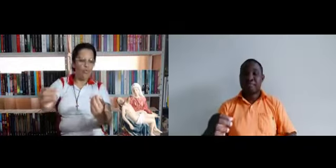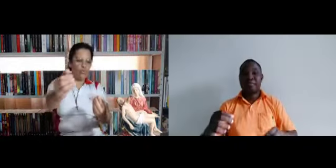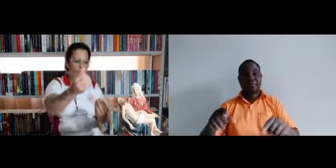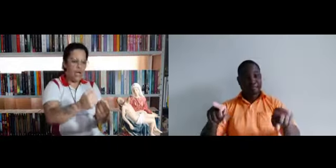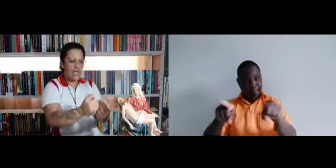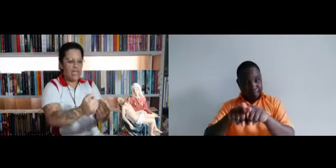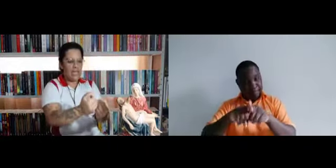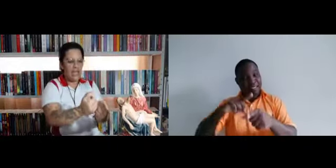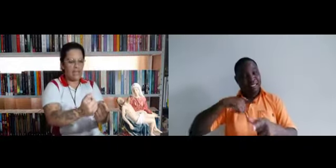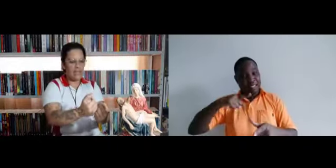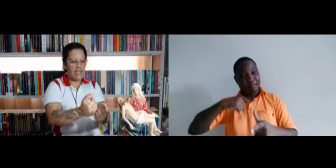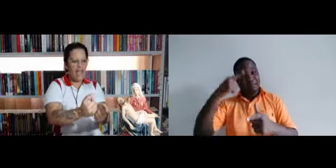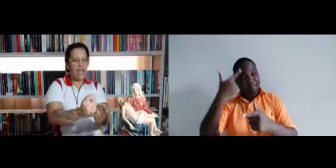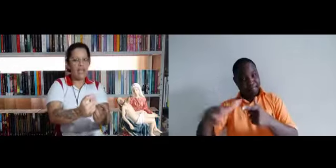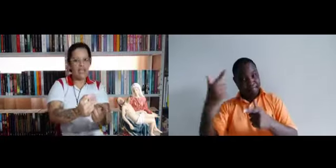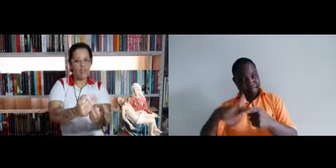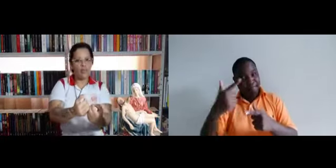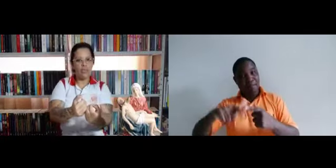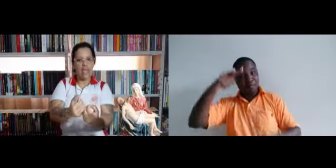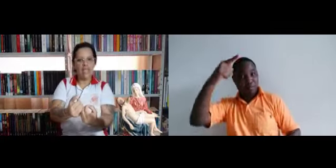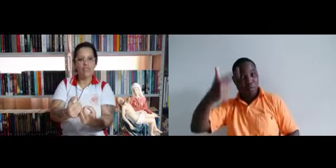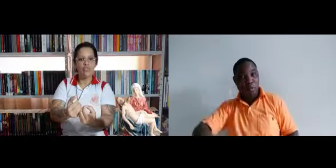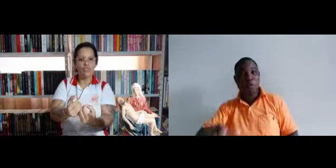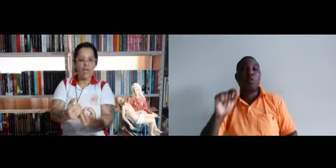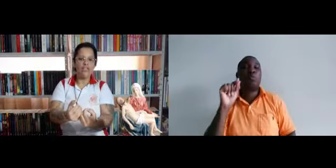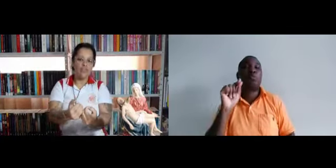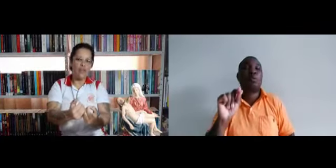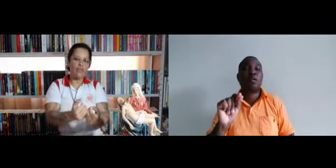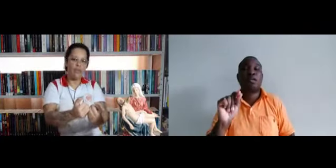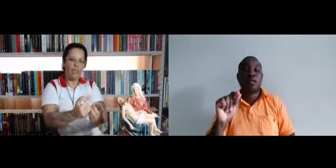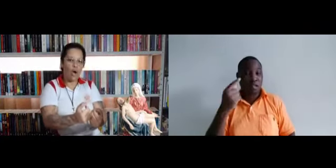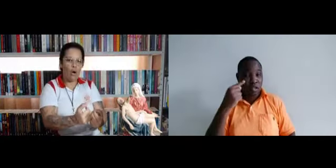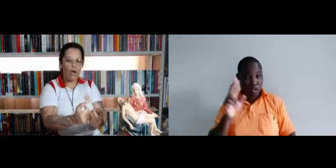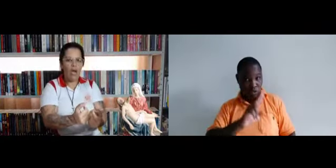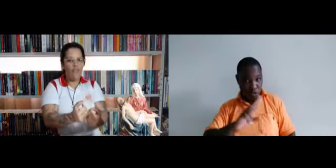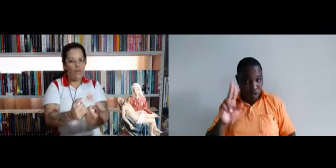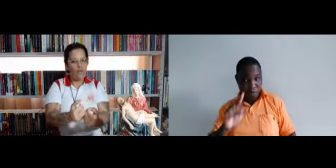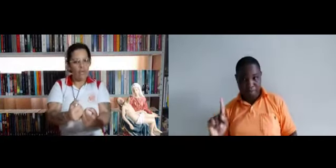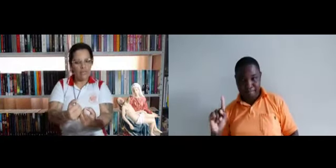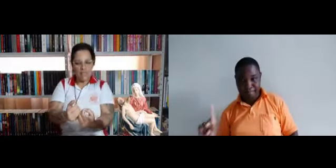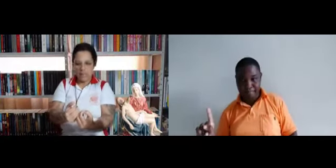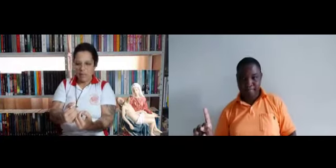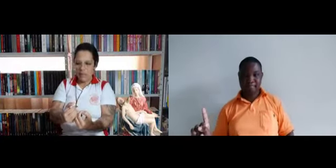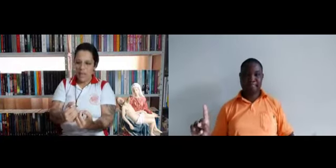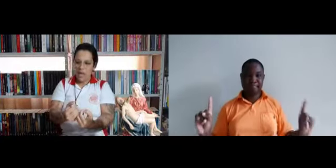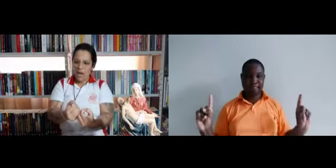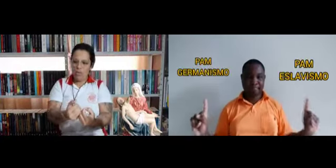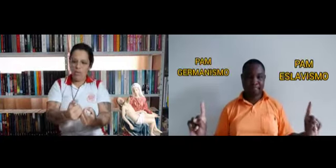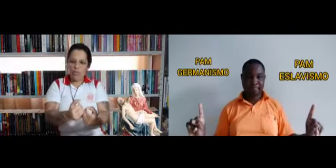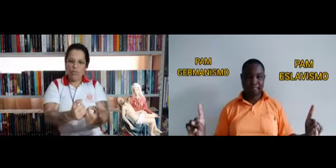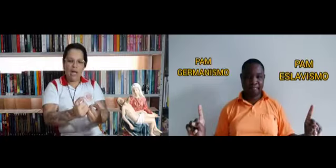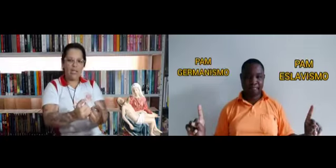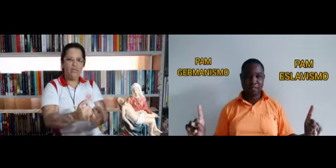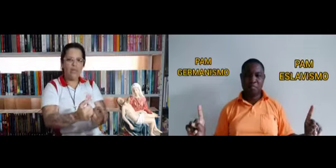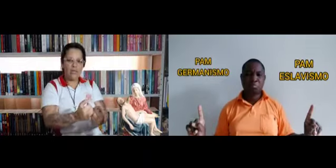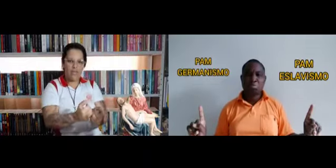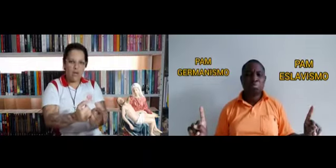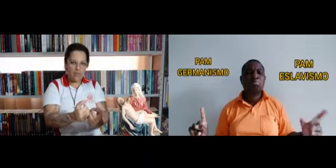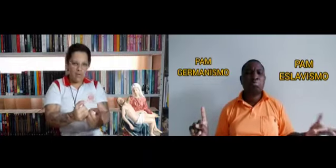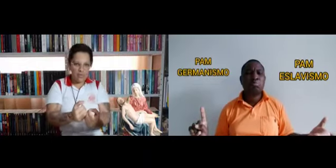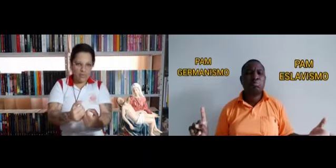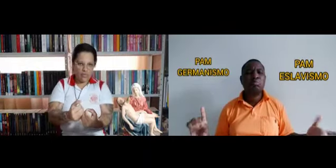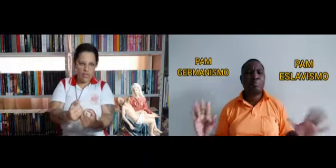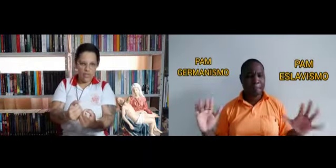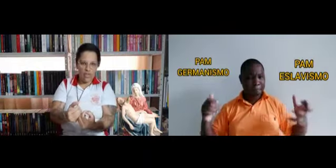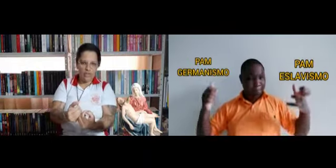o outro iria retaliar e responder a isso num grande efeito dominó? Foi o que aconteceu. O arquiduque